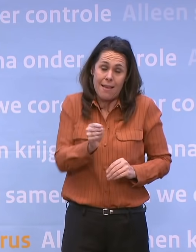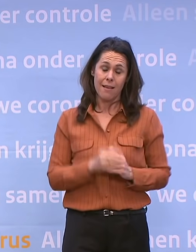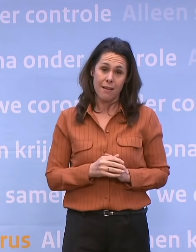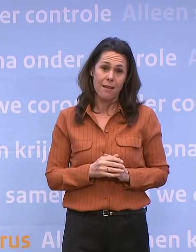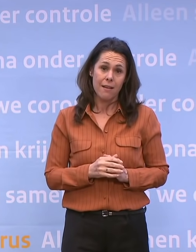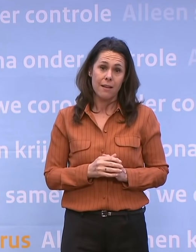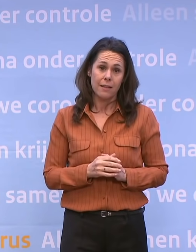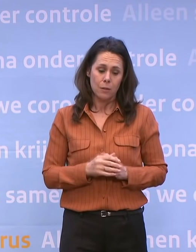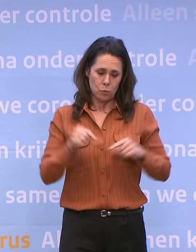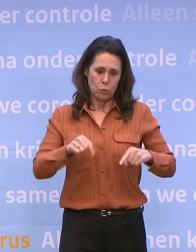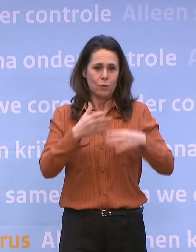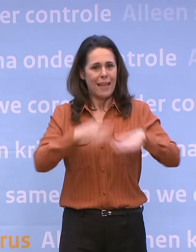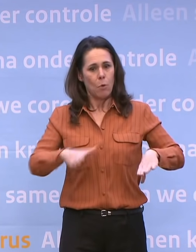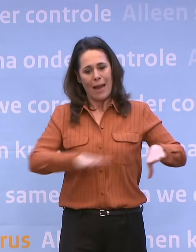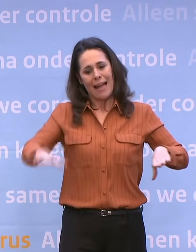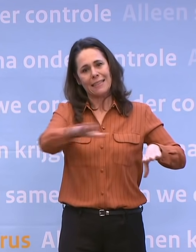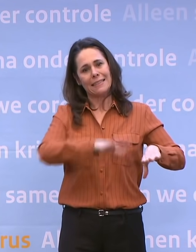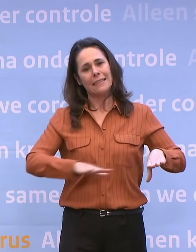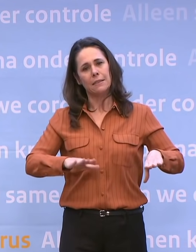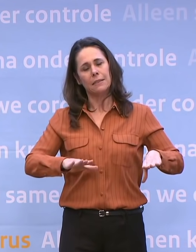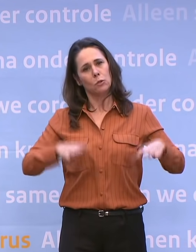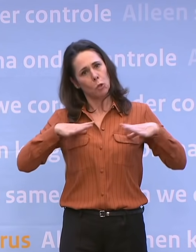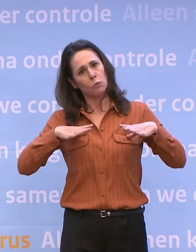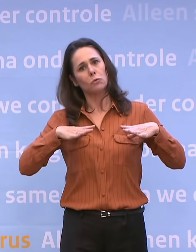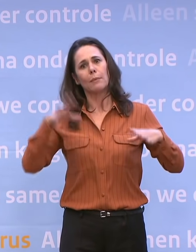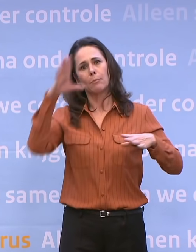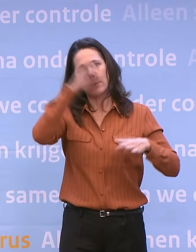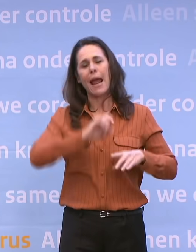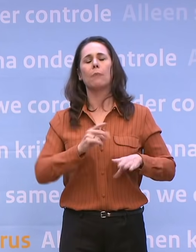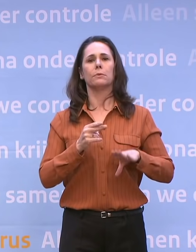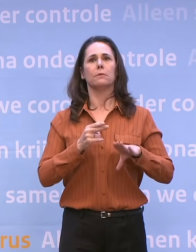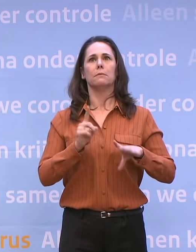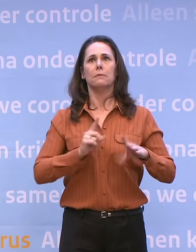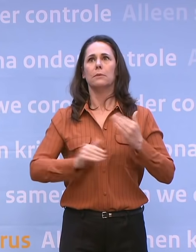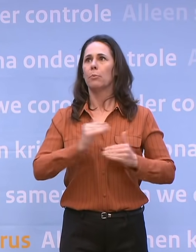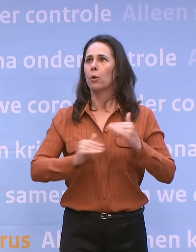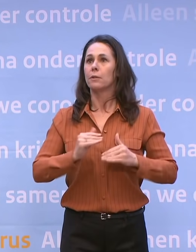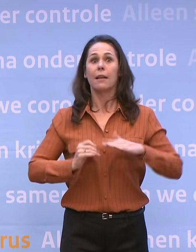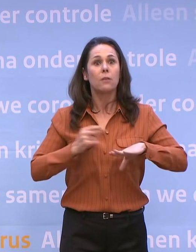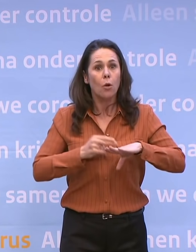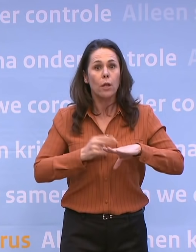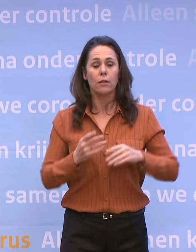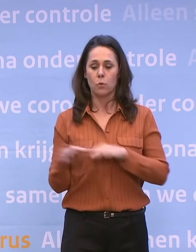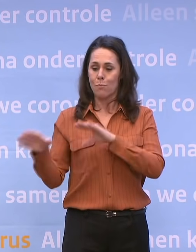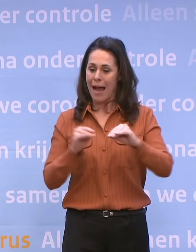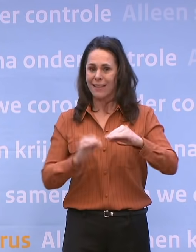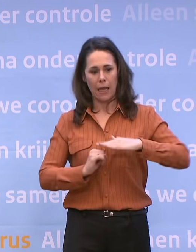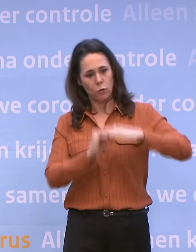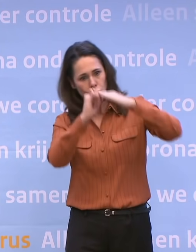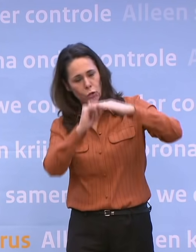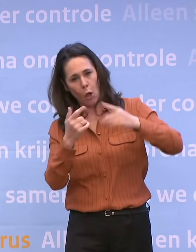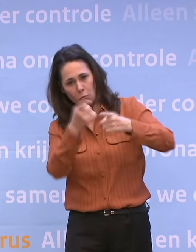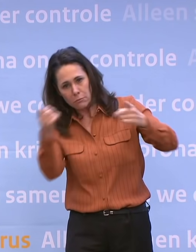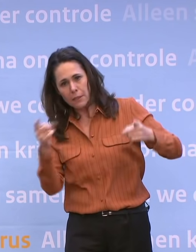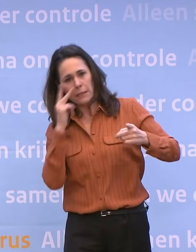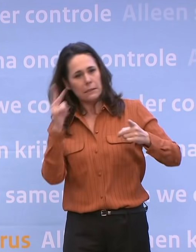trotse, democratische land dat we snappen wat er gebeurt. Dat dit nodig is. En de steun voor de maatregelen blijkt uit alle onderzoeken. Maar ook wat je op straat ziet,